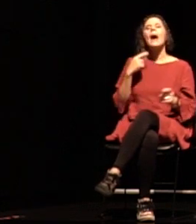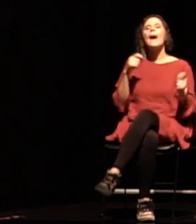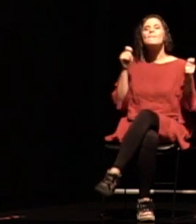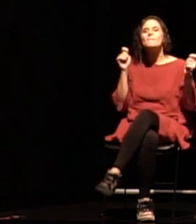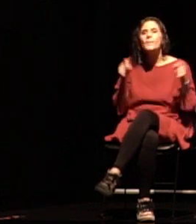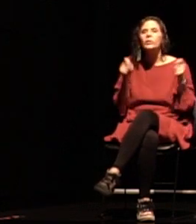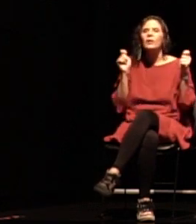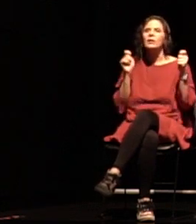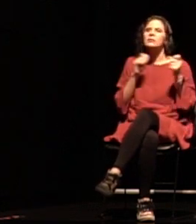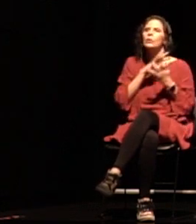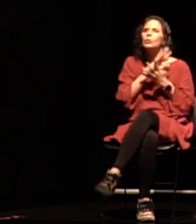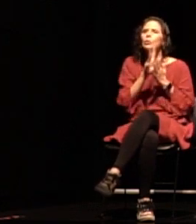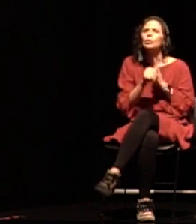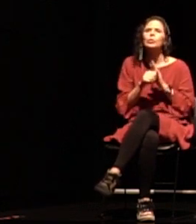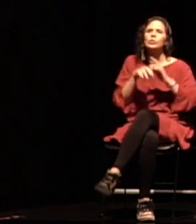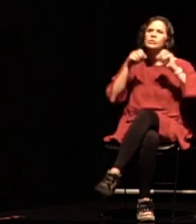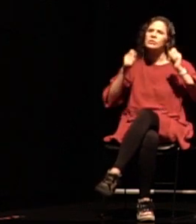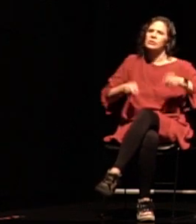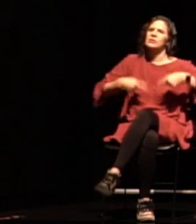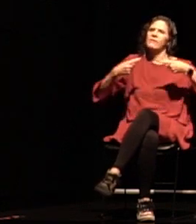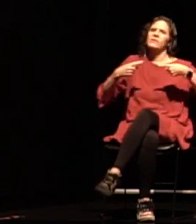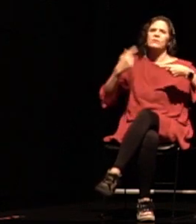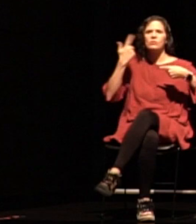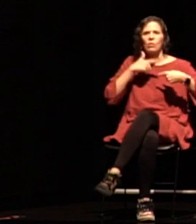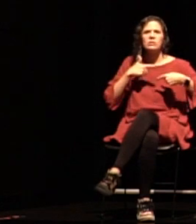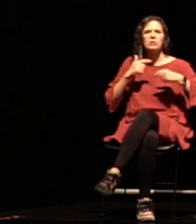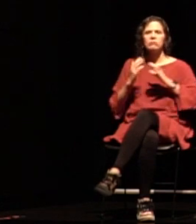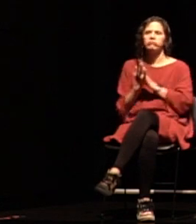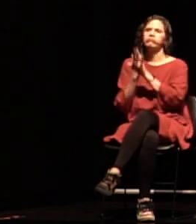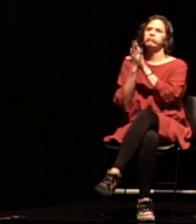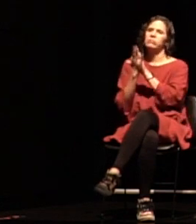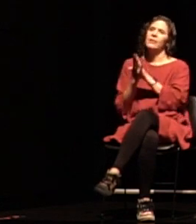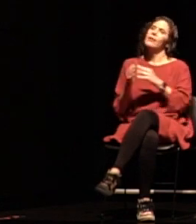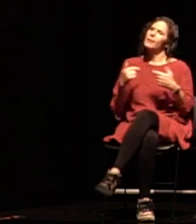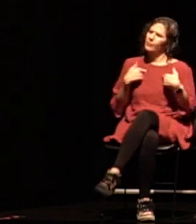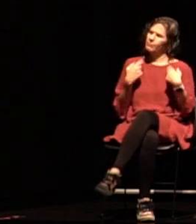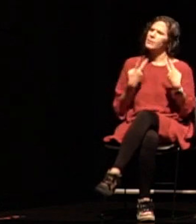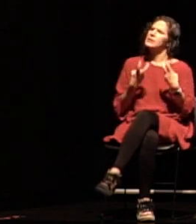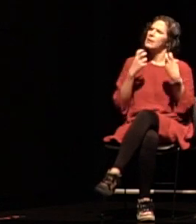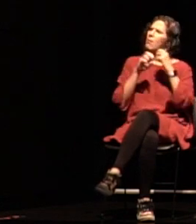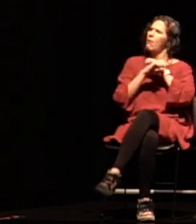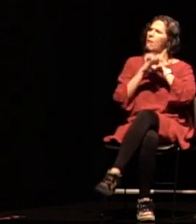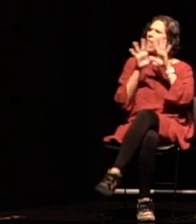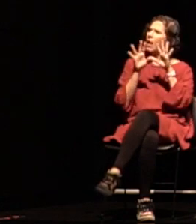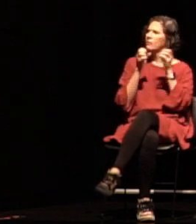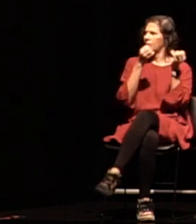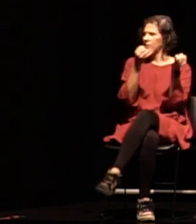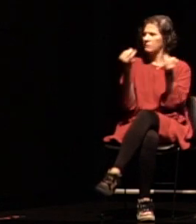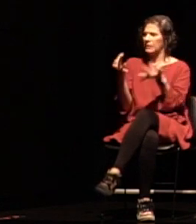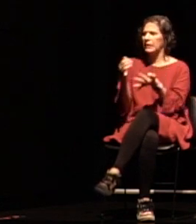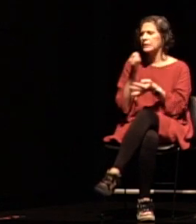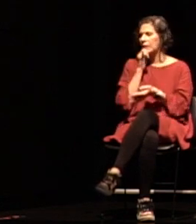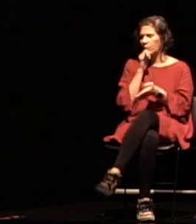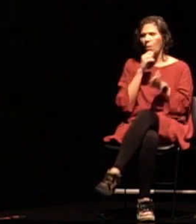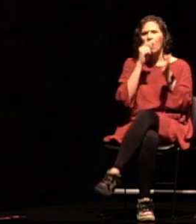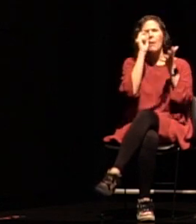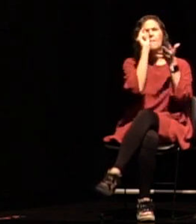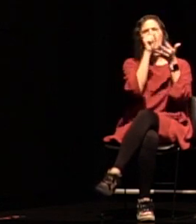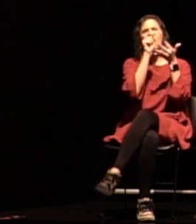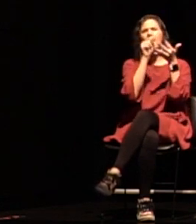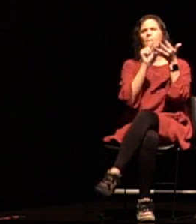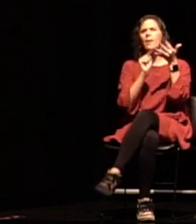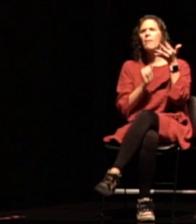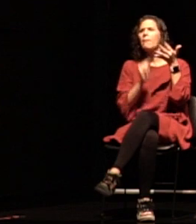dos desafios que foram enfrentados, eu localizo claramente quando ela fala aqui os pontos que ela